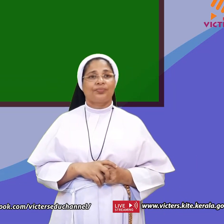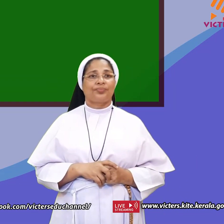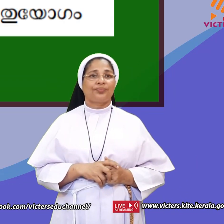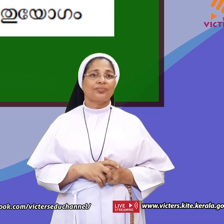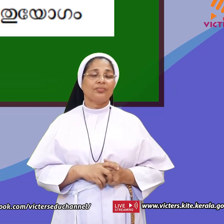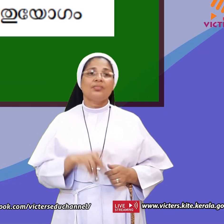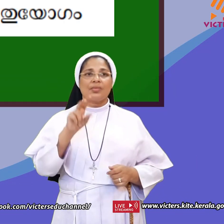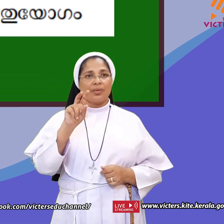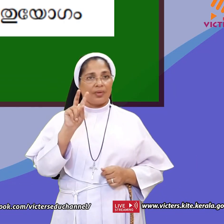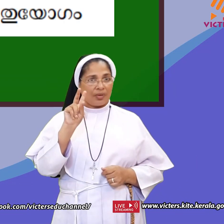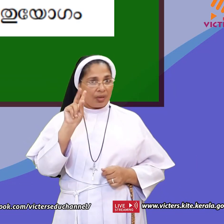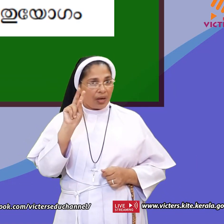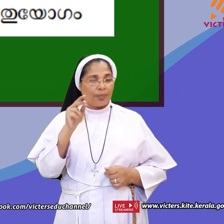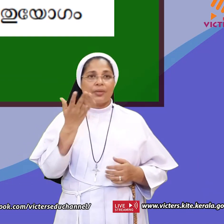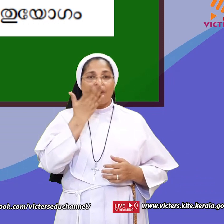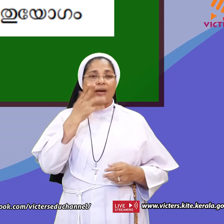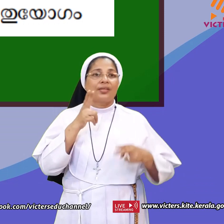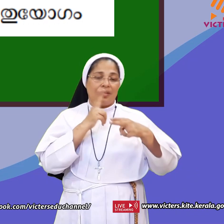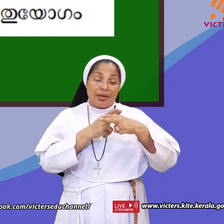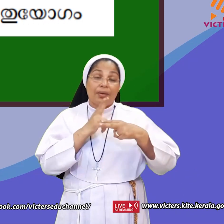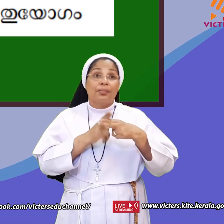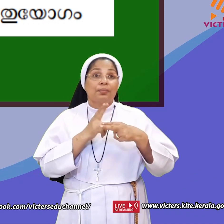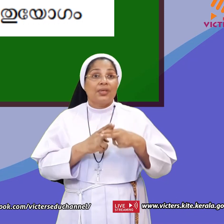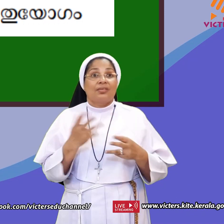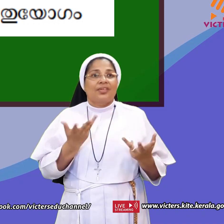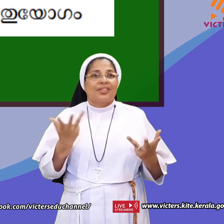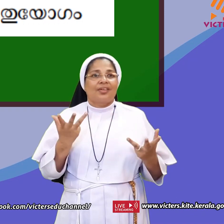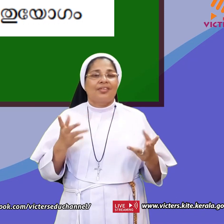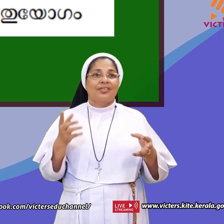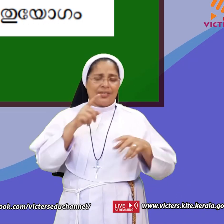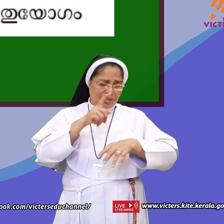രണ്ടാമത്തെ പാഠം ഹൃദയോഗം എന്നാണ് പാഠത്തിൻ്റെ പേര്.